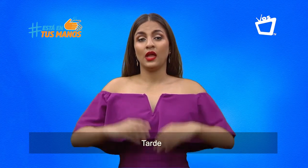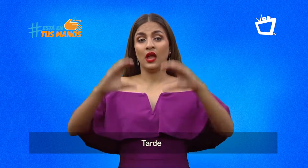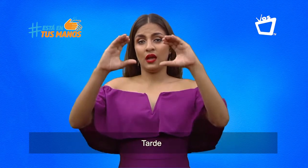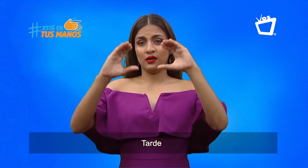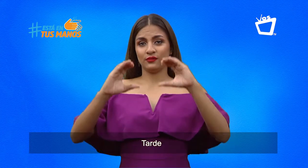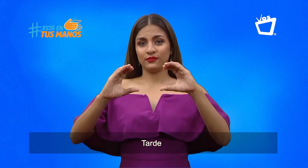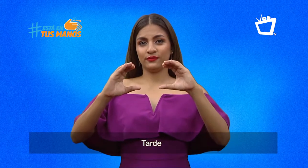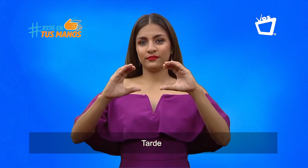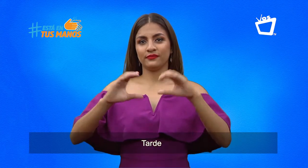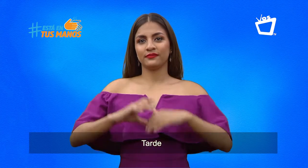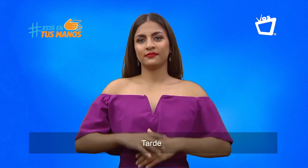tarde